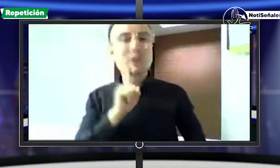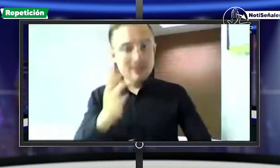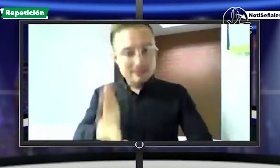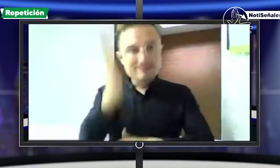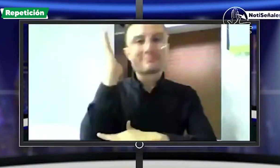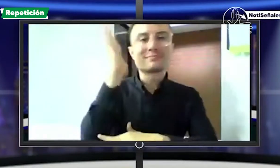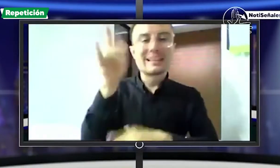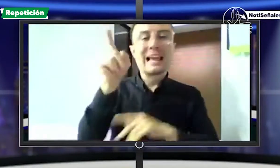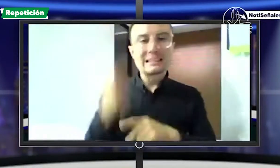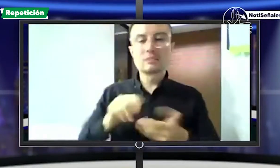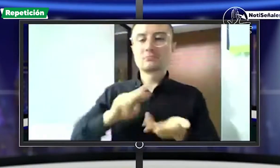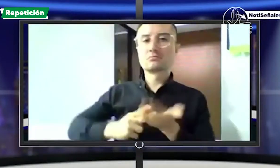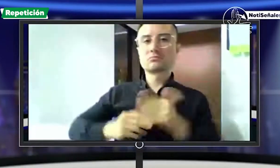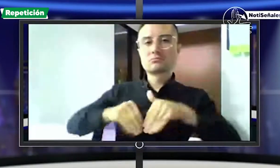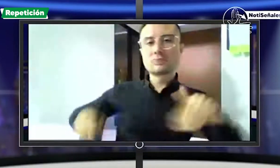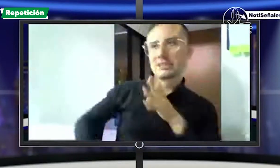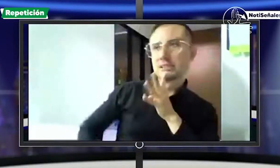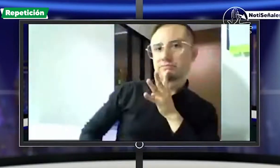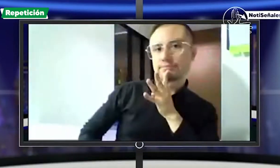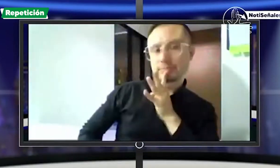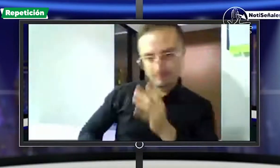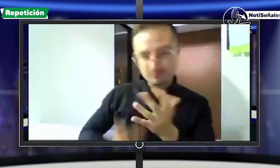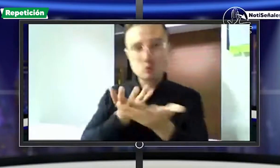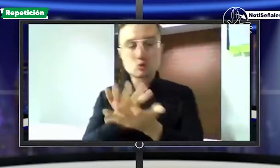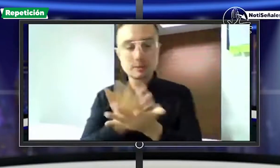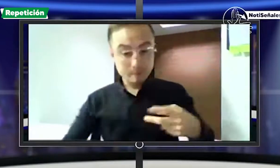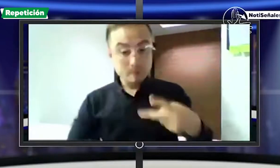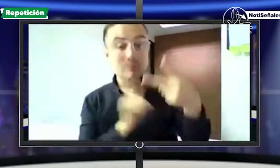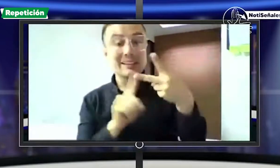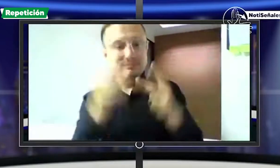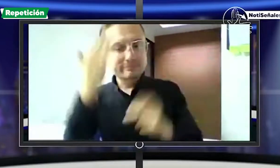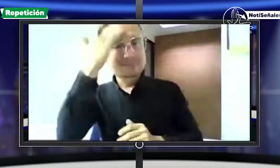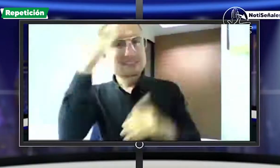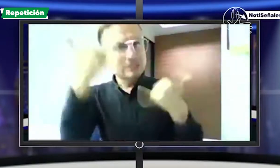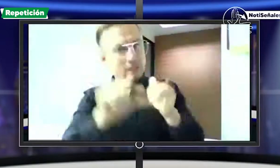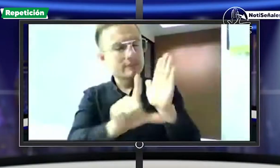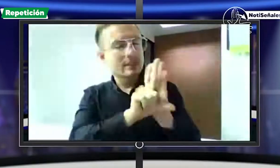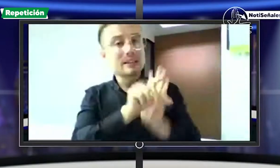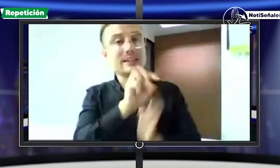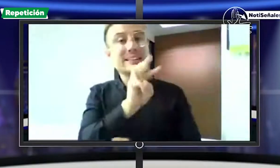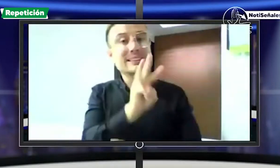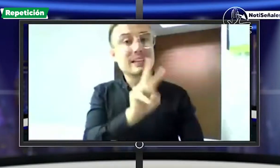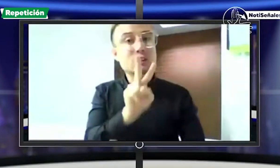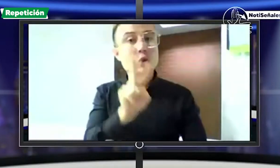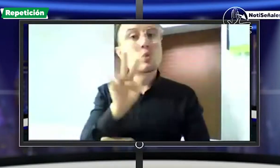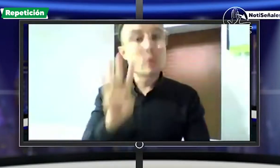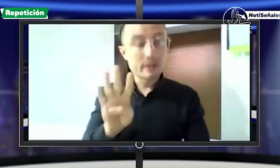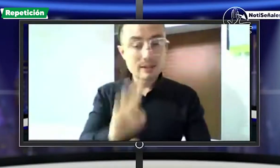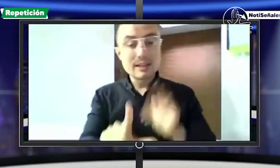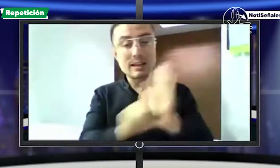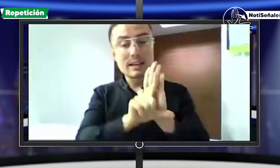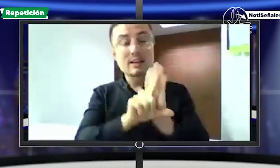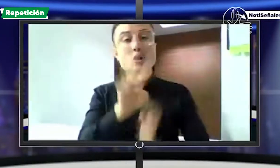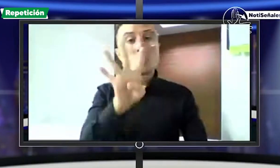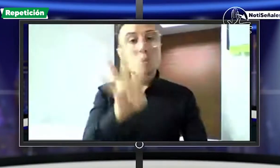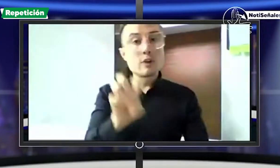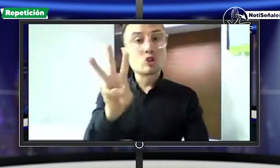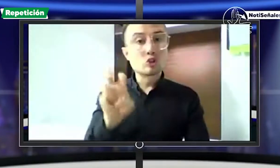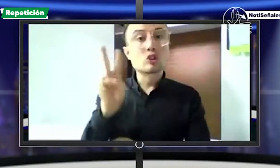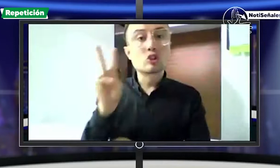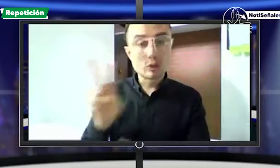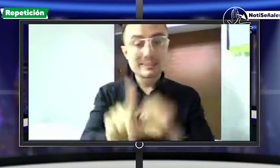tipo de charlas de este tipo de espacios no esté hablando otro por las personas sordas sino que sean las mismas personas ¿no? de